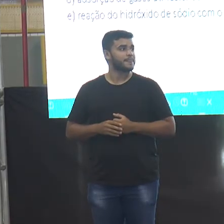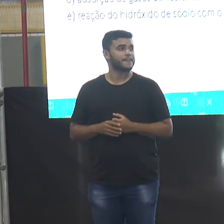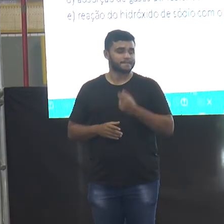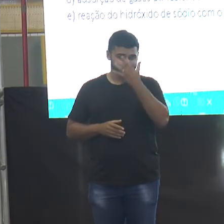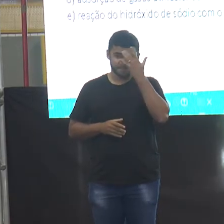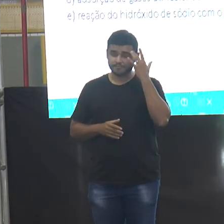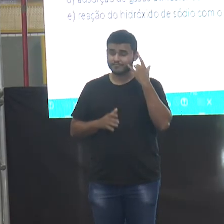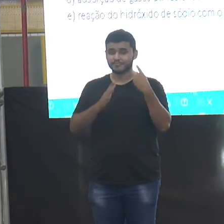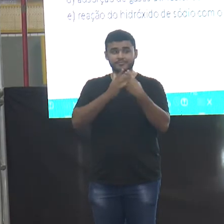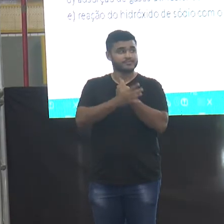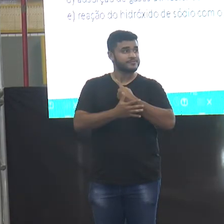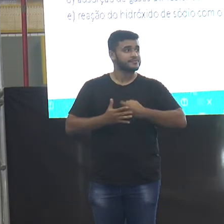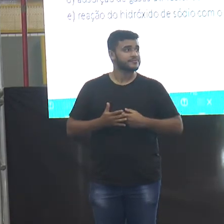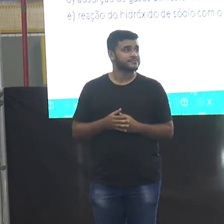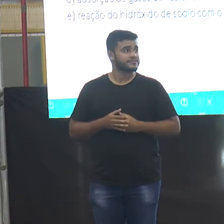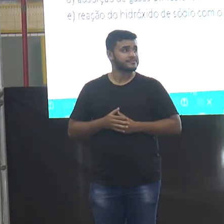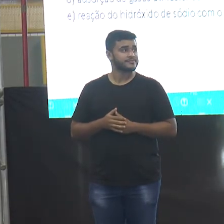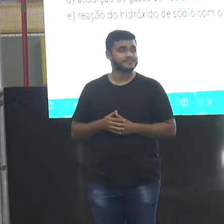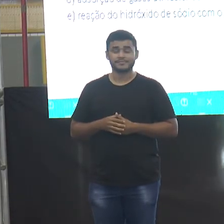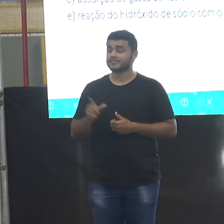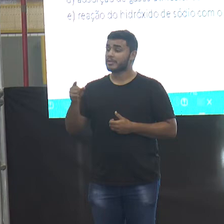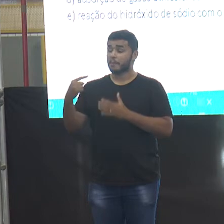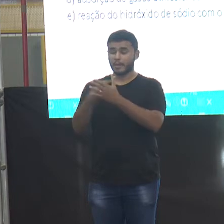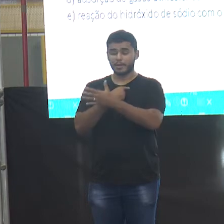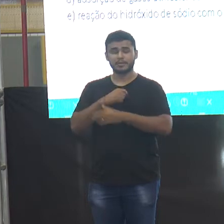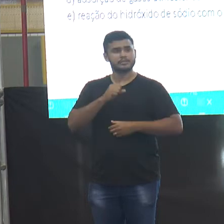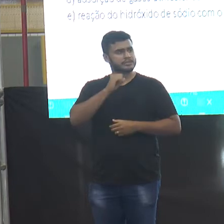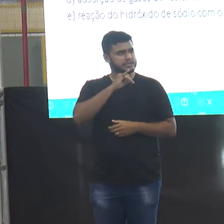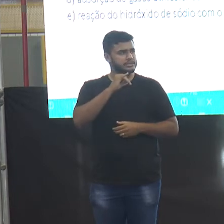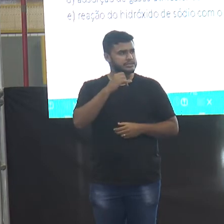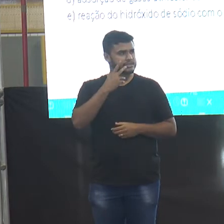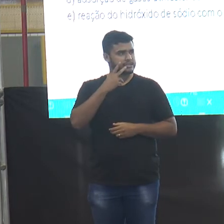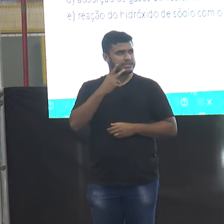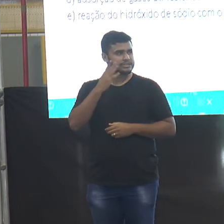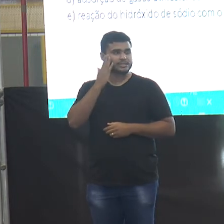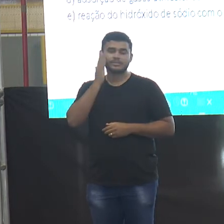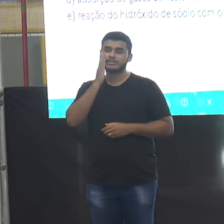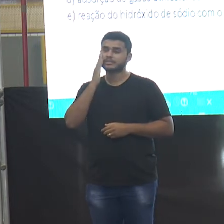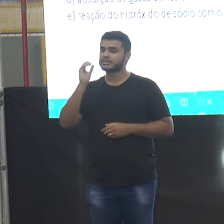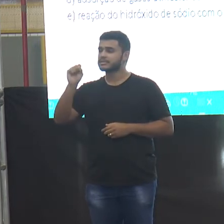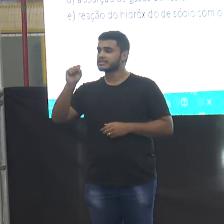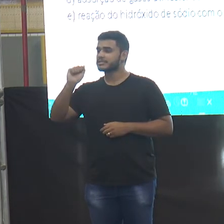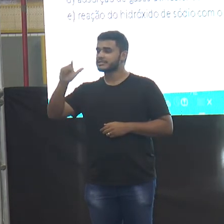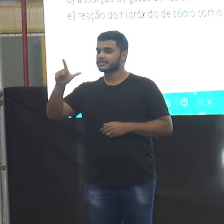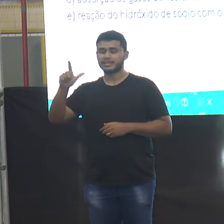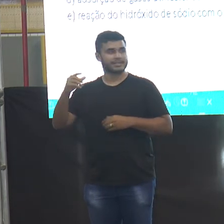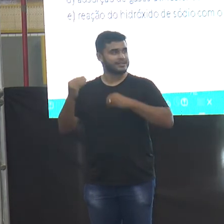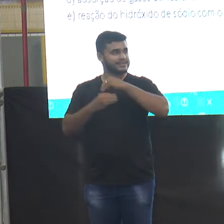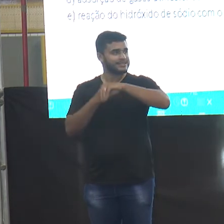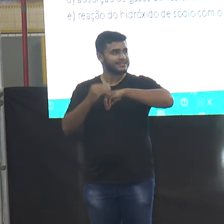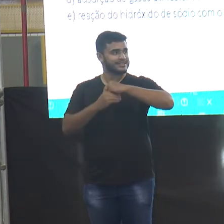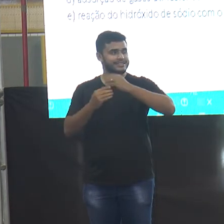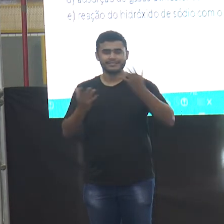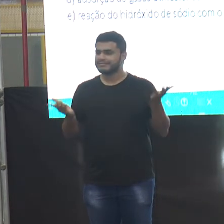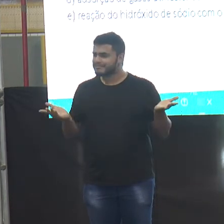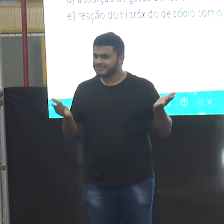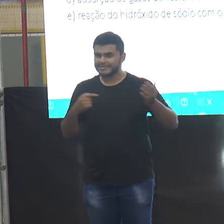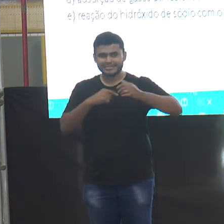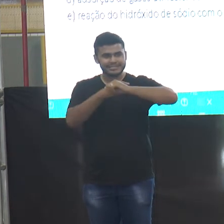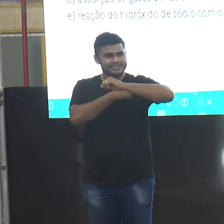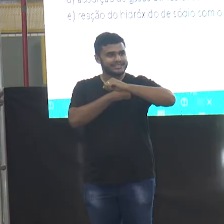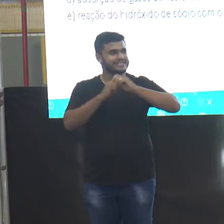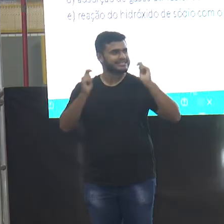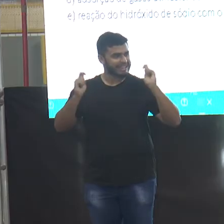dizendo: Michel, se eu colocar uma base na minha axila, eu posso produzir sal e água? Meu